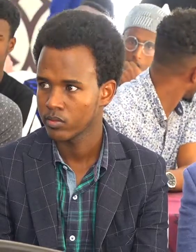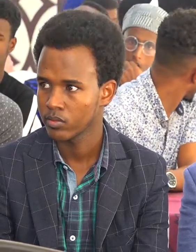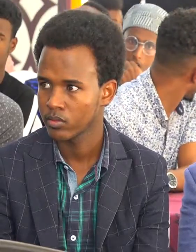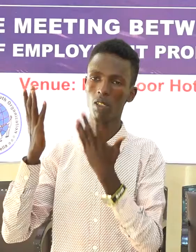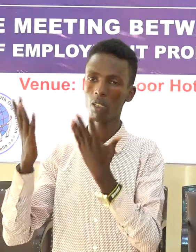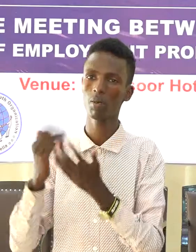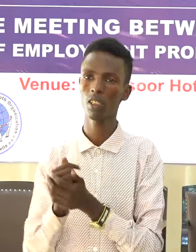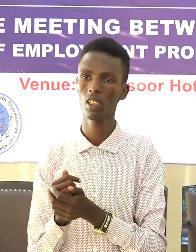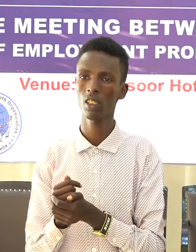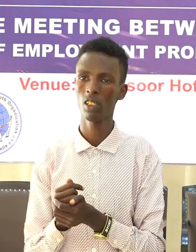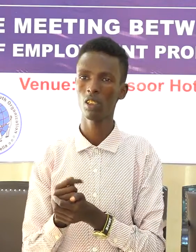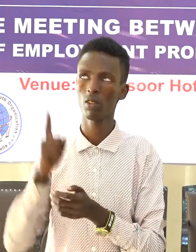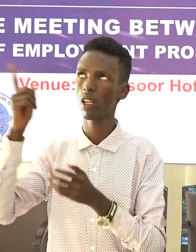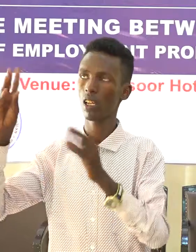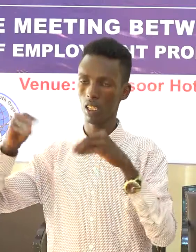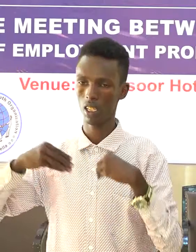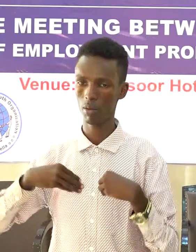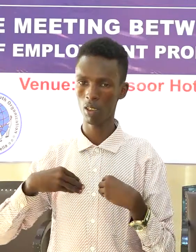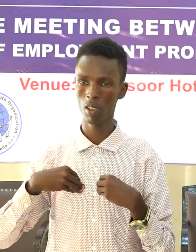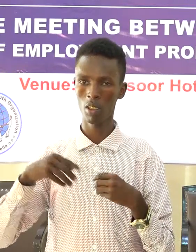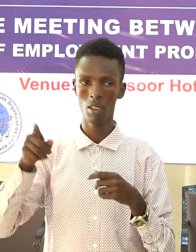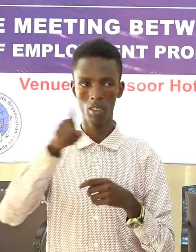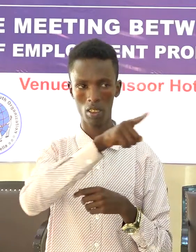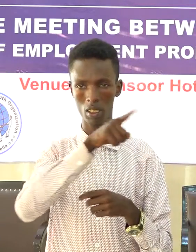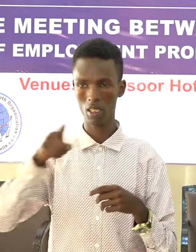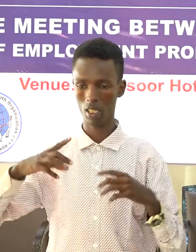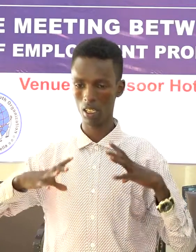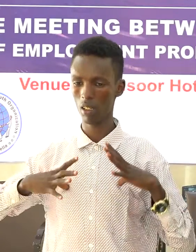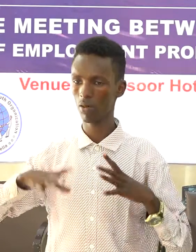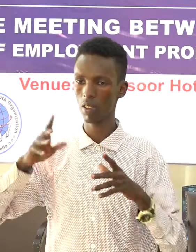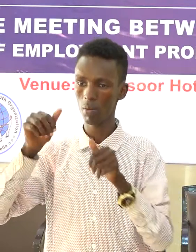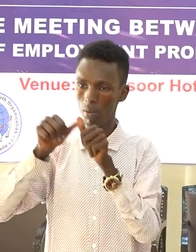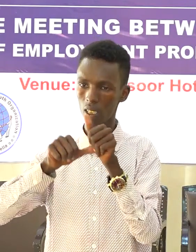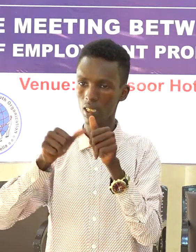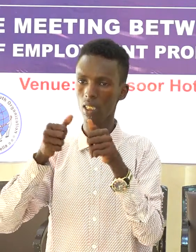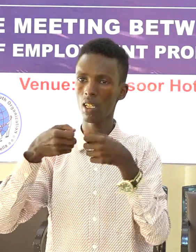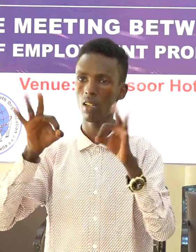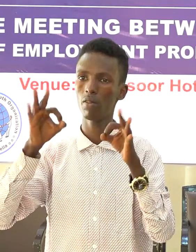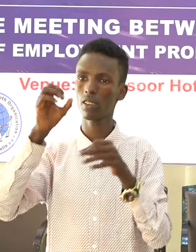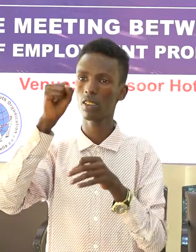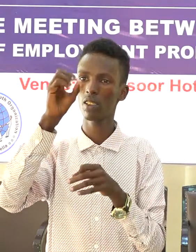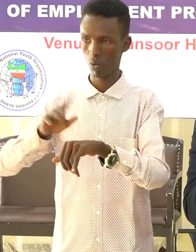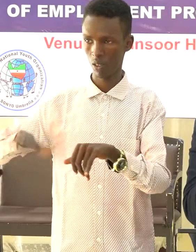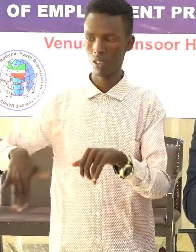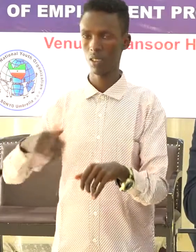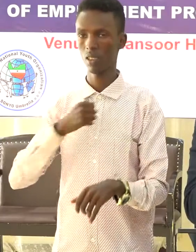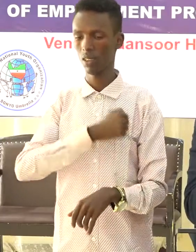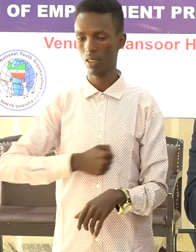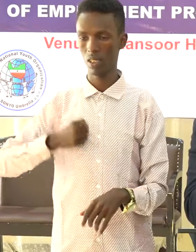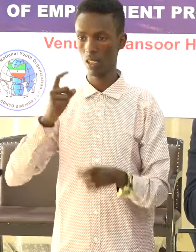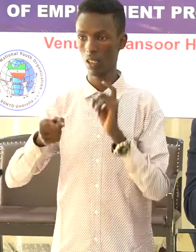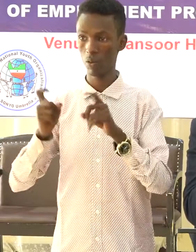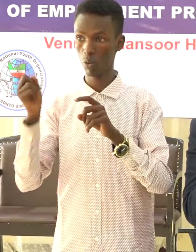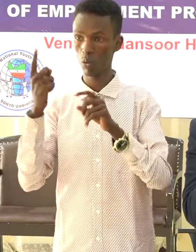lahaa xafiiska Sonyo wuu idiin furan yahay wixii baahiyaad qabtaan waa la iwaad imanaysaan